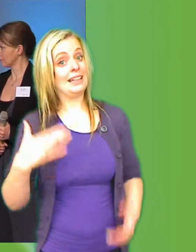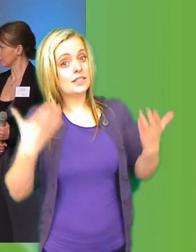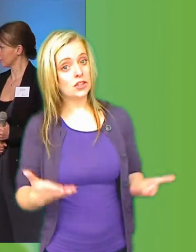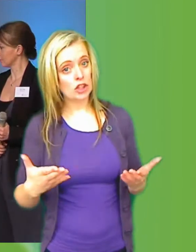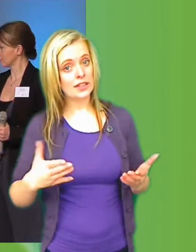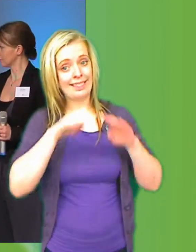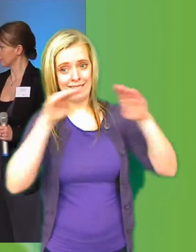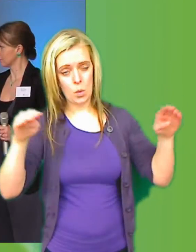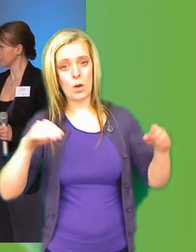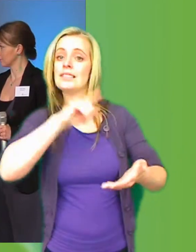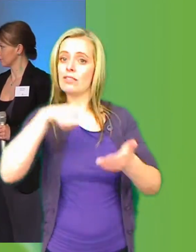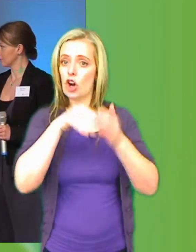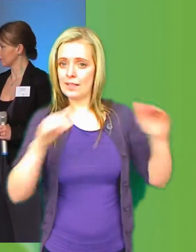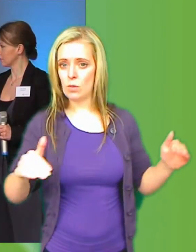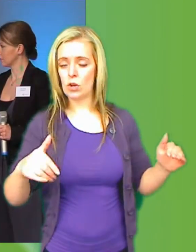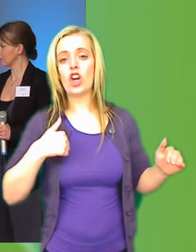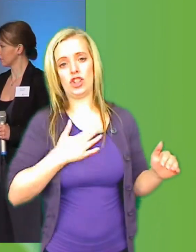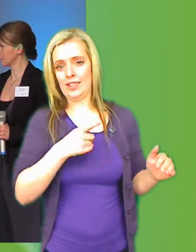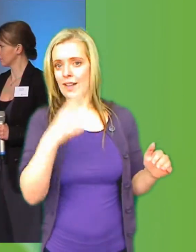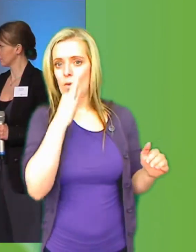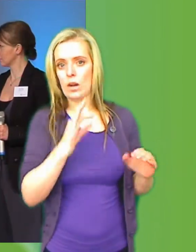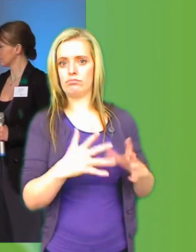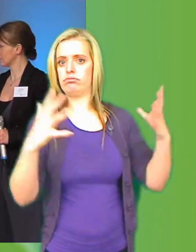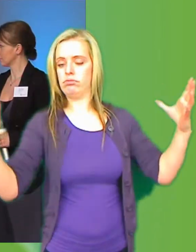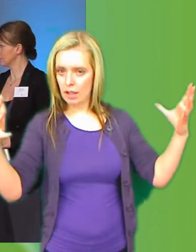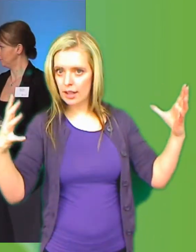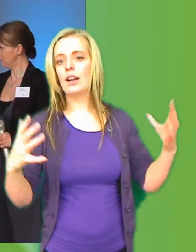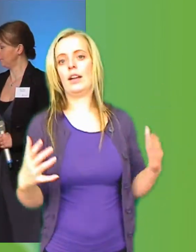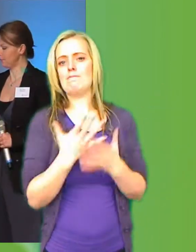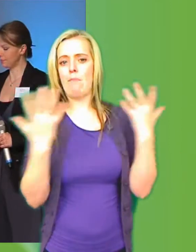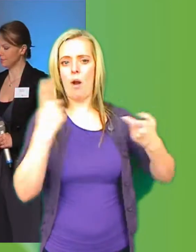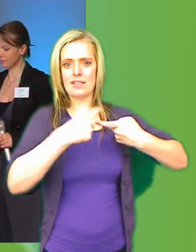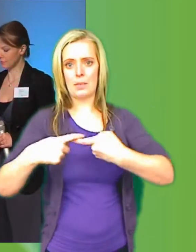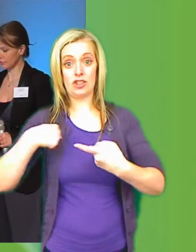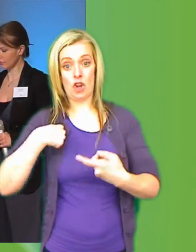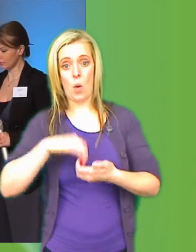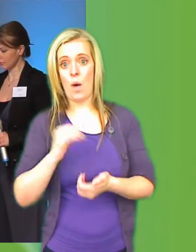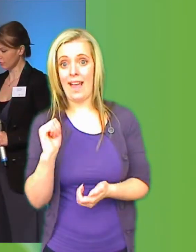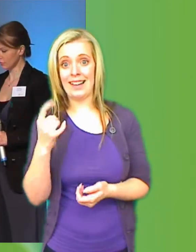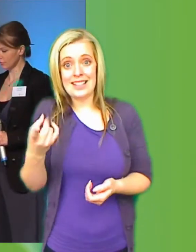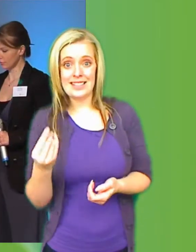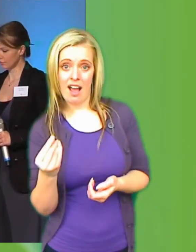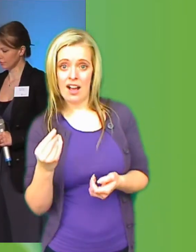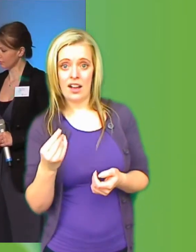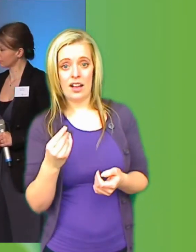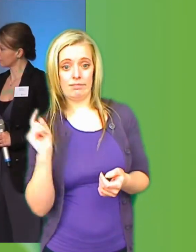central nivå så tycker jag att den här frågan växer. Det är många sammanhang som jag och Lisa får komma och prata och fler med oss. Men däremot